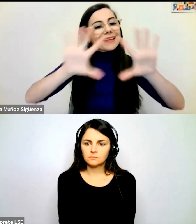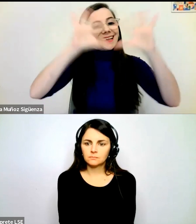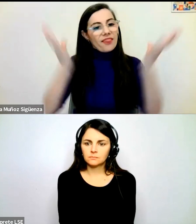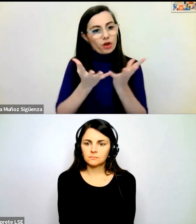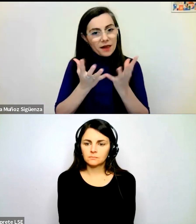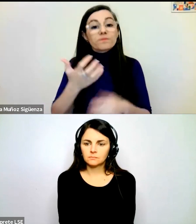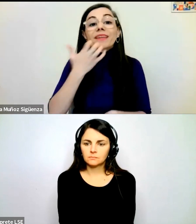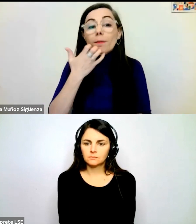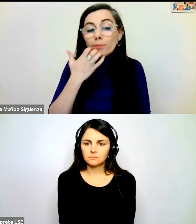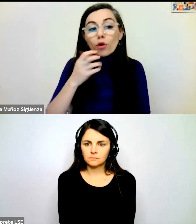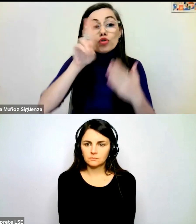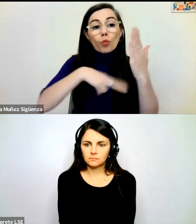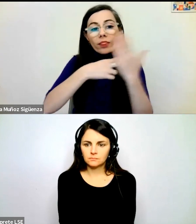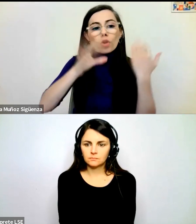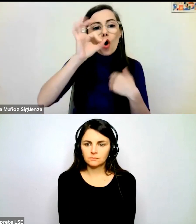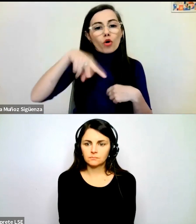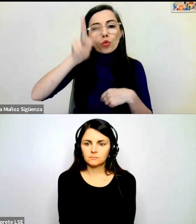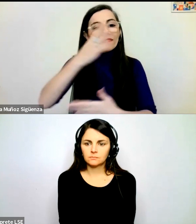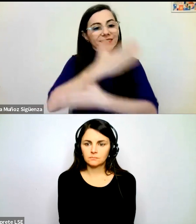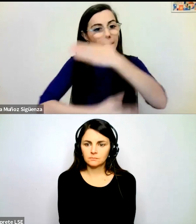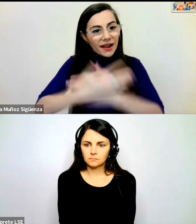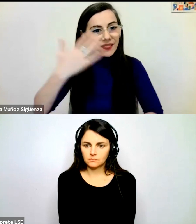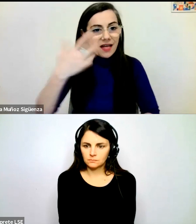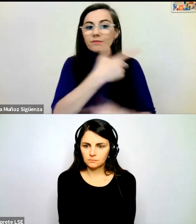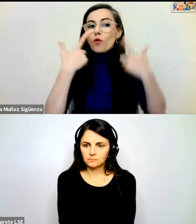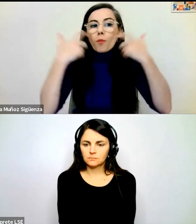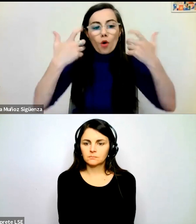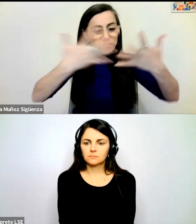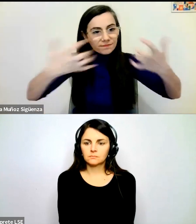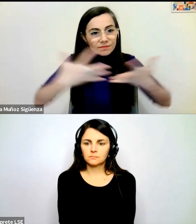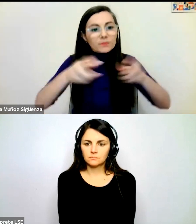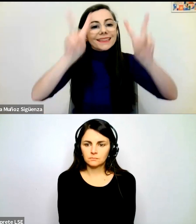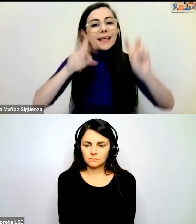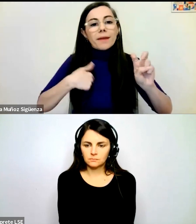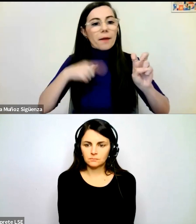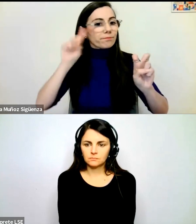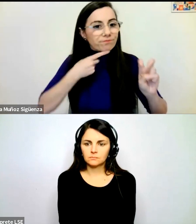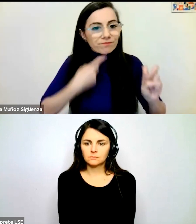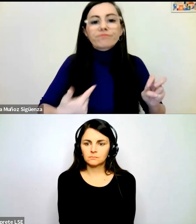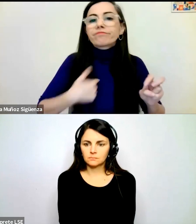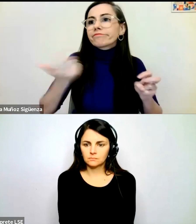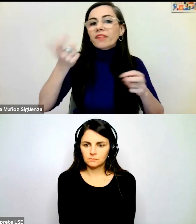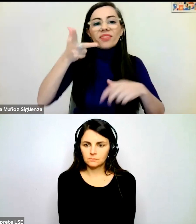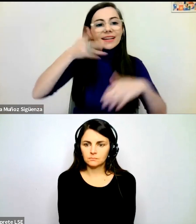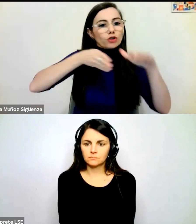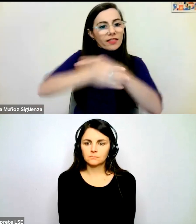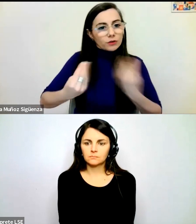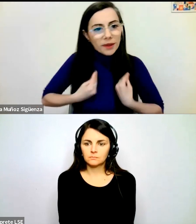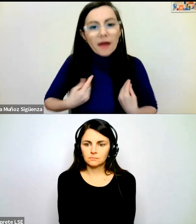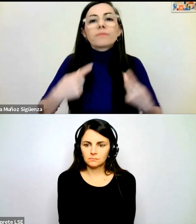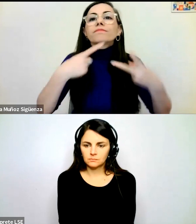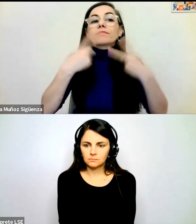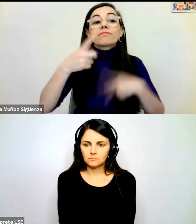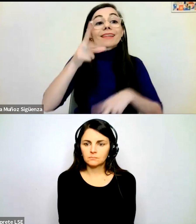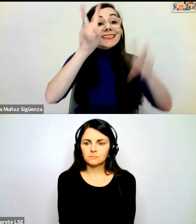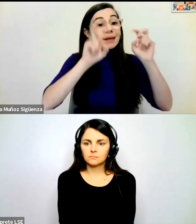cosas que más llaman la atención a las personas sordas, por ejemplo, la Convención Internacional de la ONU de los Derechos de las Personas con Discapacidad, los